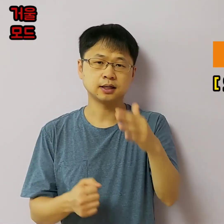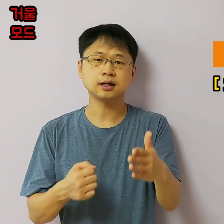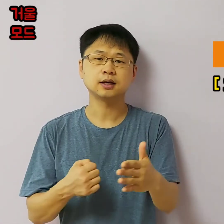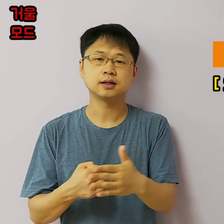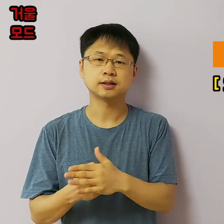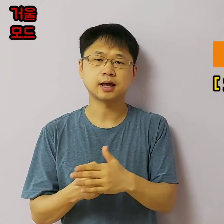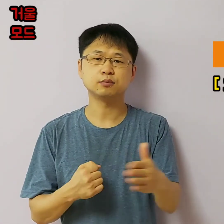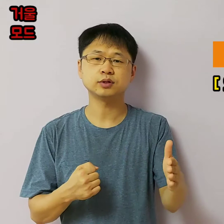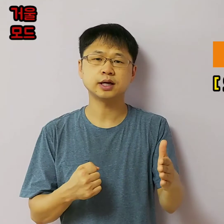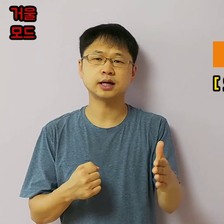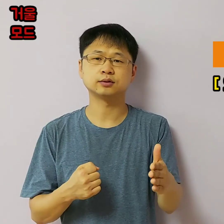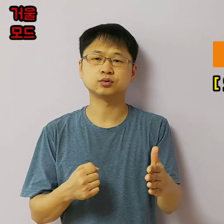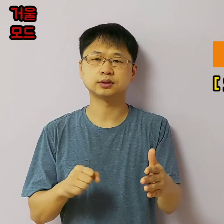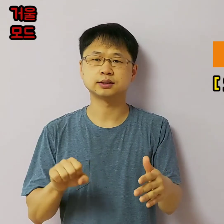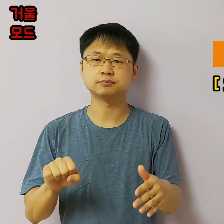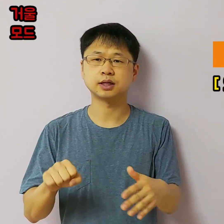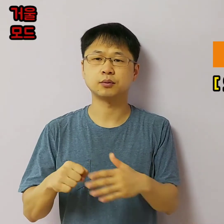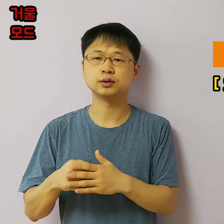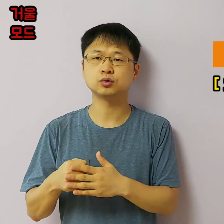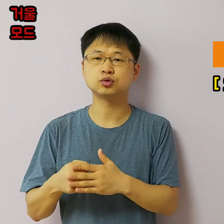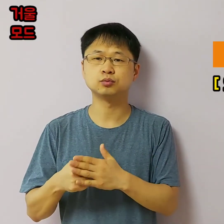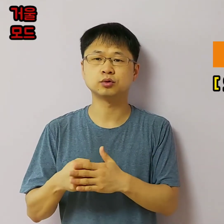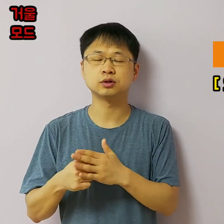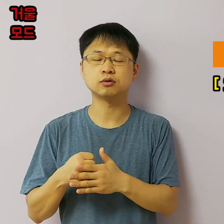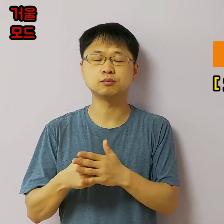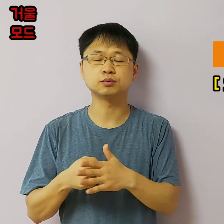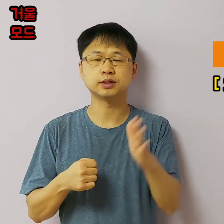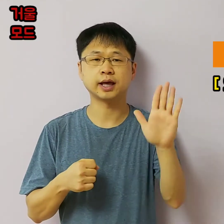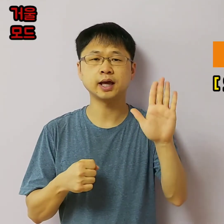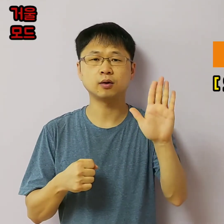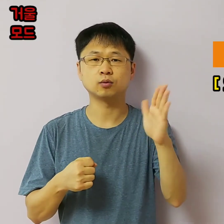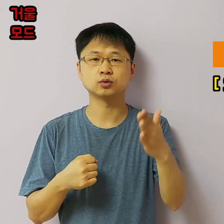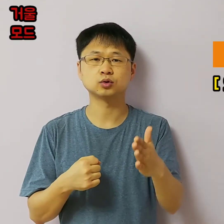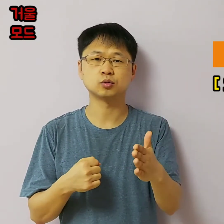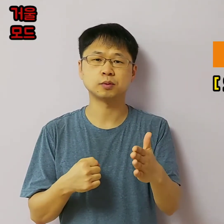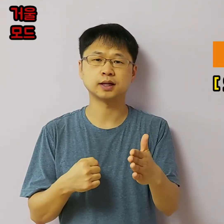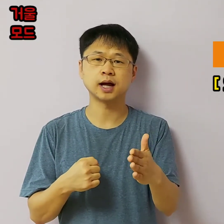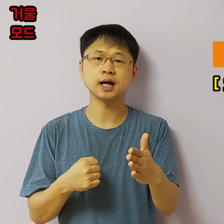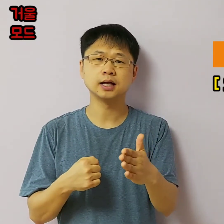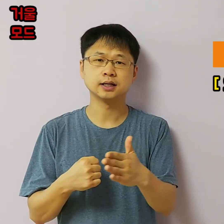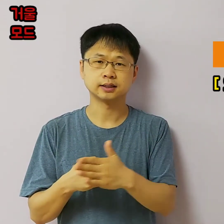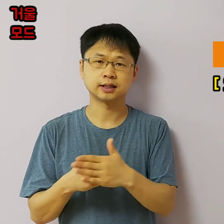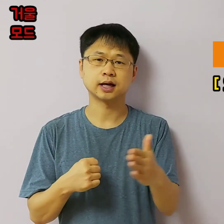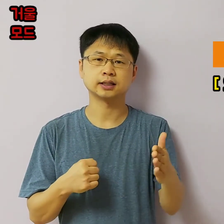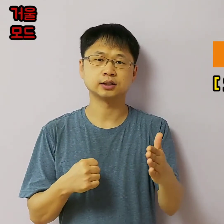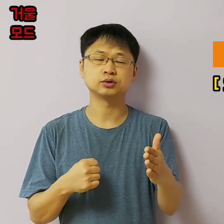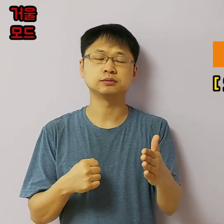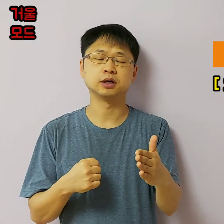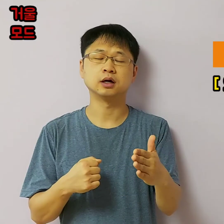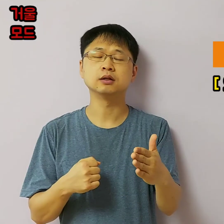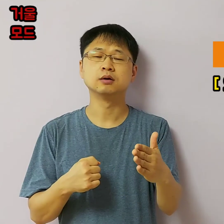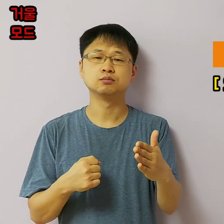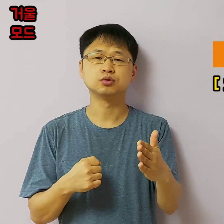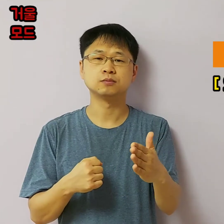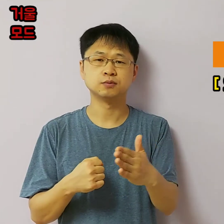있기 때문에 라는 수어 썼습니다. 왼손 주먹 정권 부분에 오른손 손바닥 댔다가 떼주시면